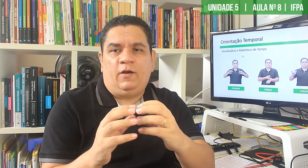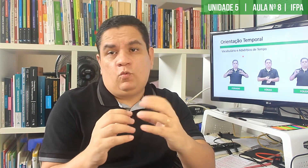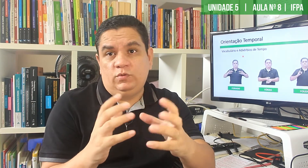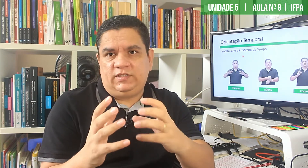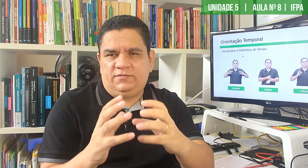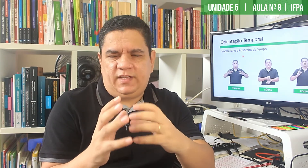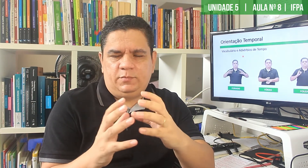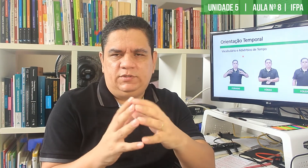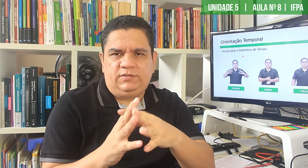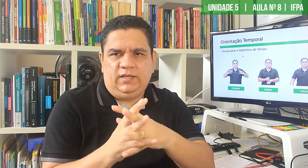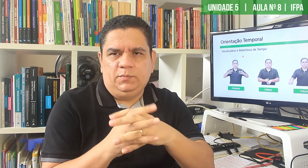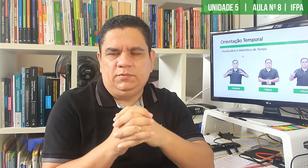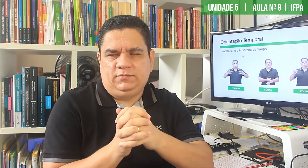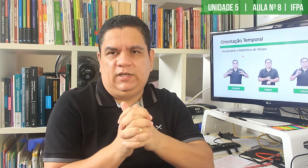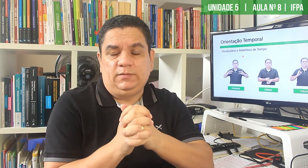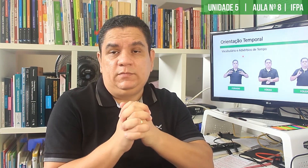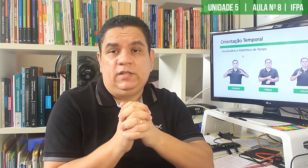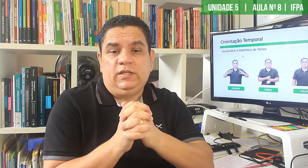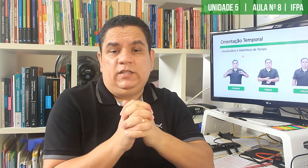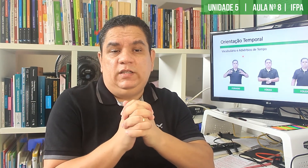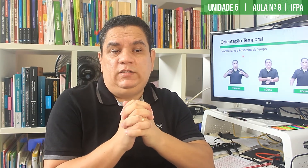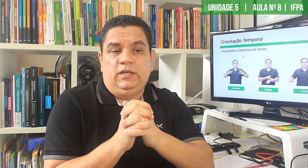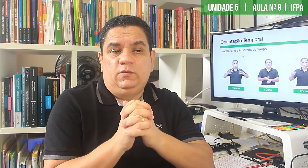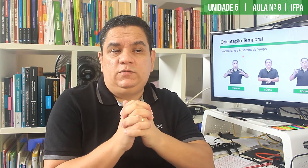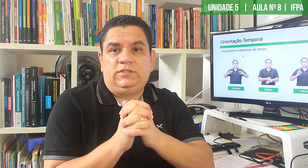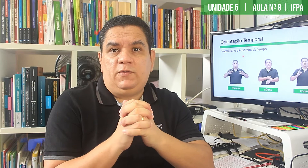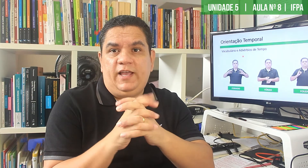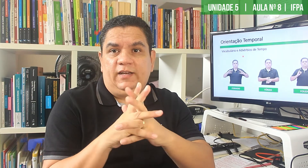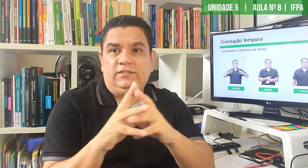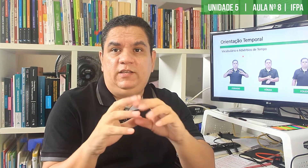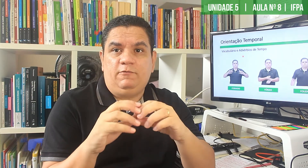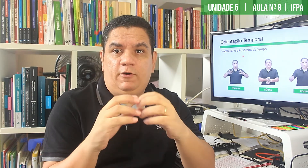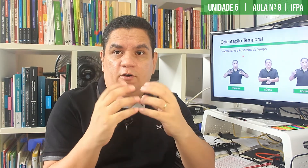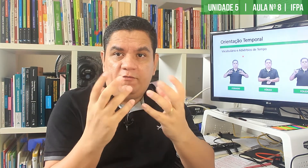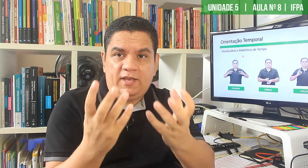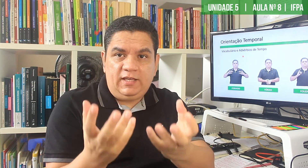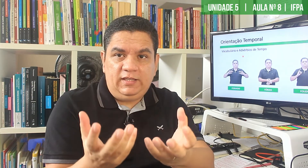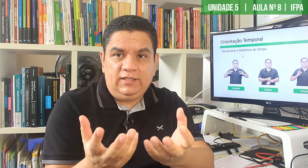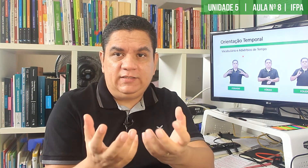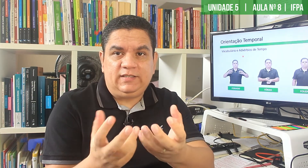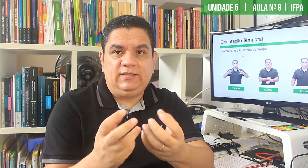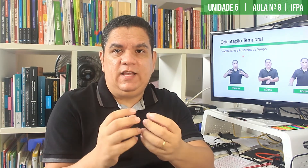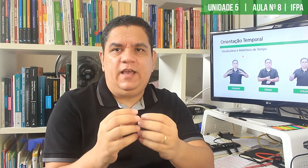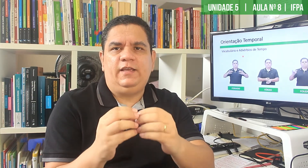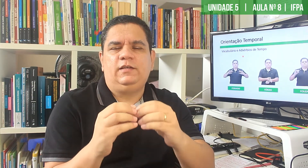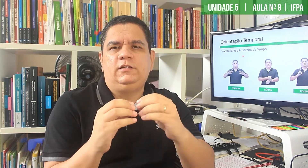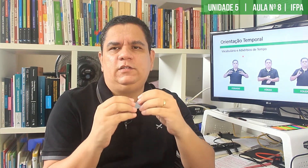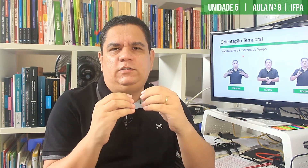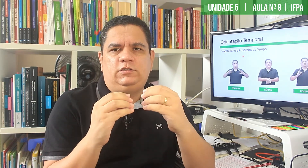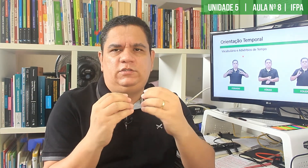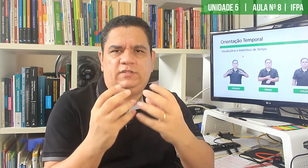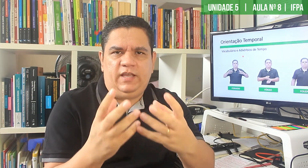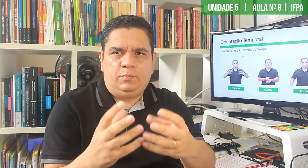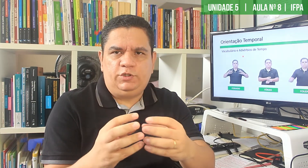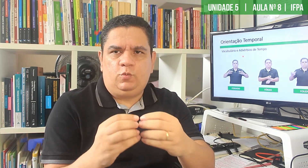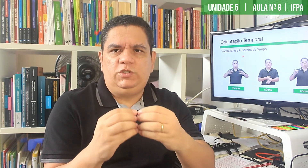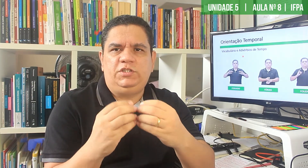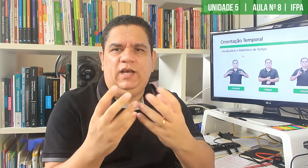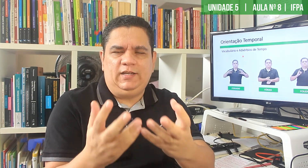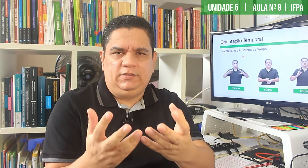alguns advérbios de tempo, tá? Então são regras que envolvem ainda essa ideia de tempo, de quantidade,